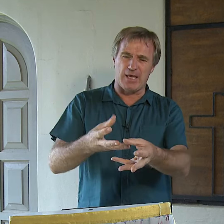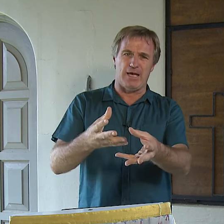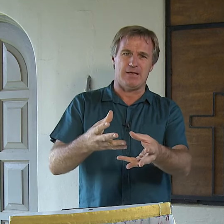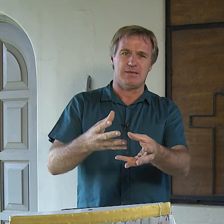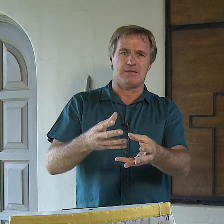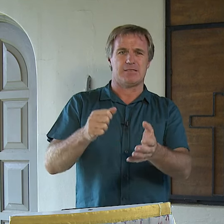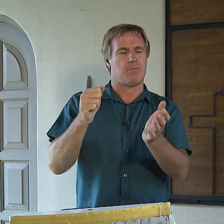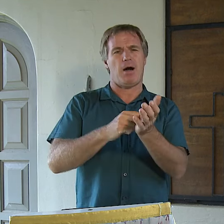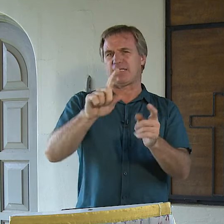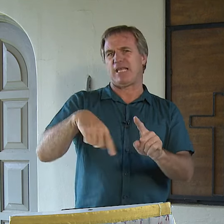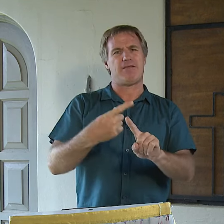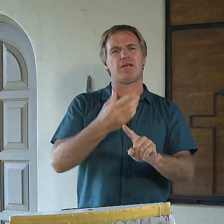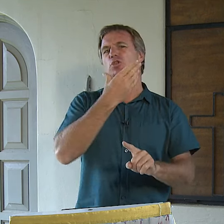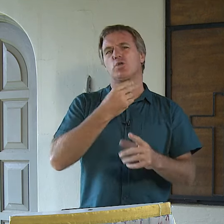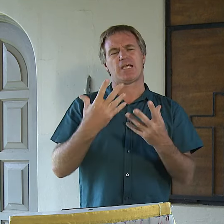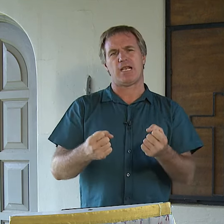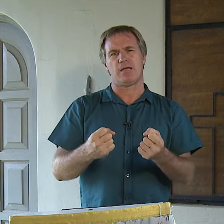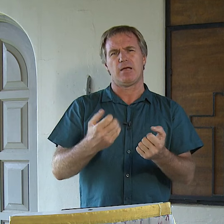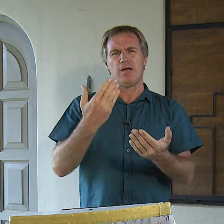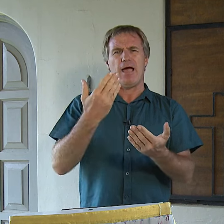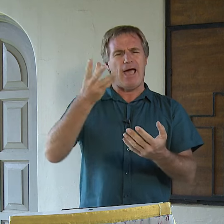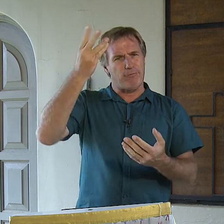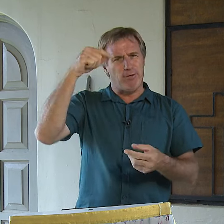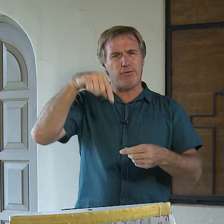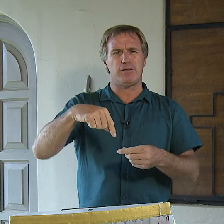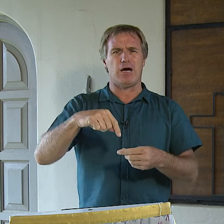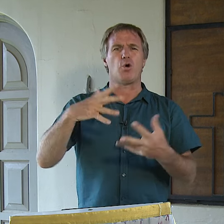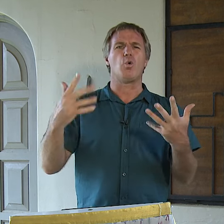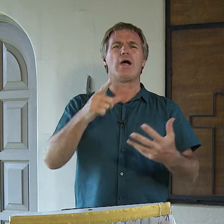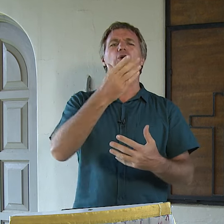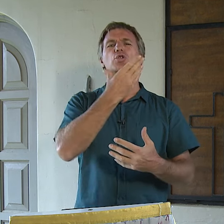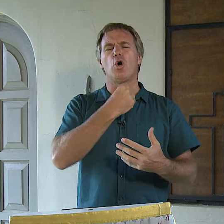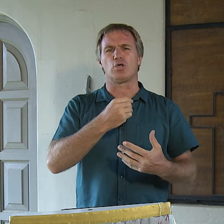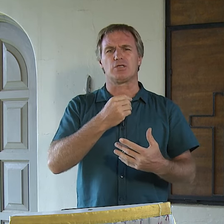gee, sal maak dat jy nie weer dors kry nie. Ervaar vandag hoe hy jou dors